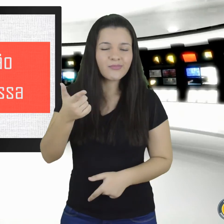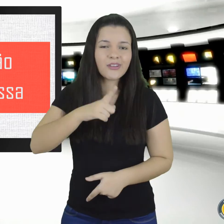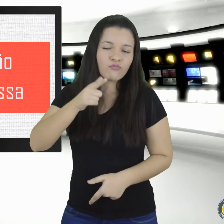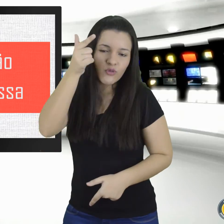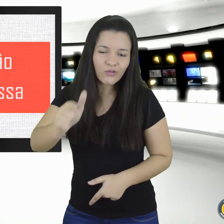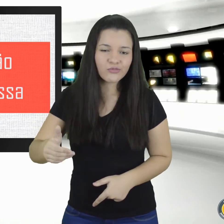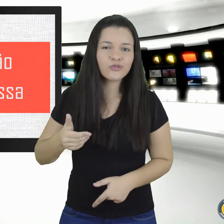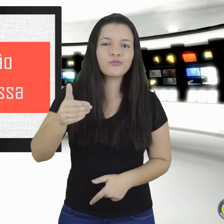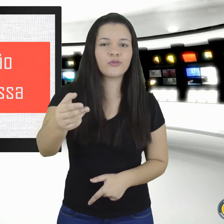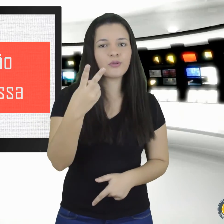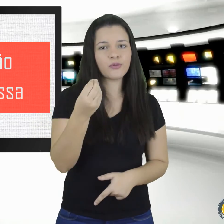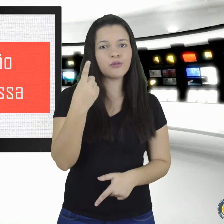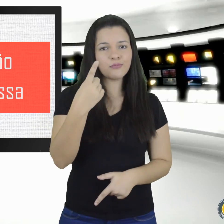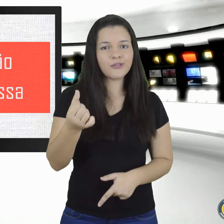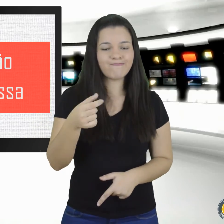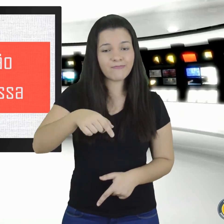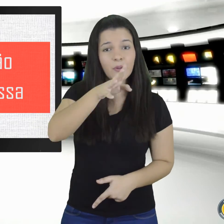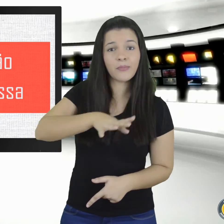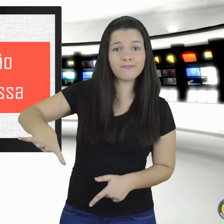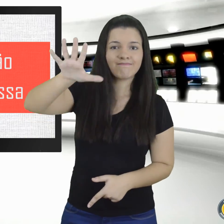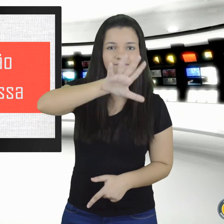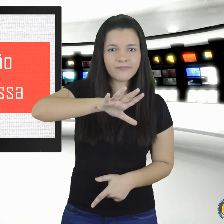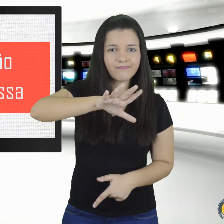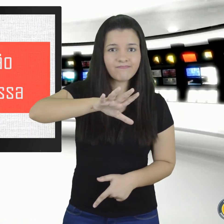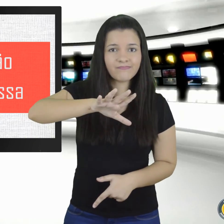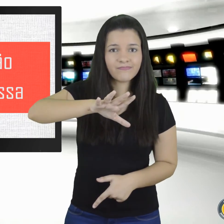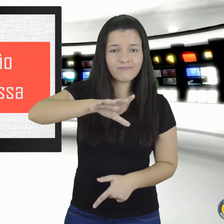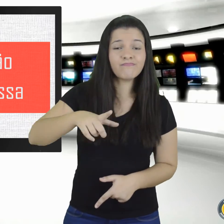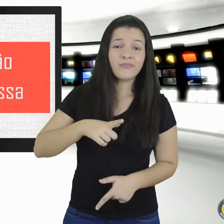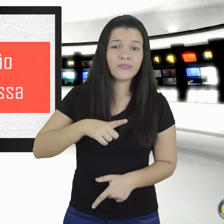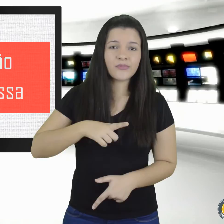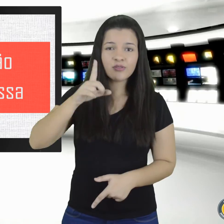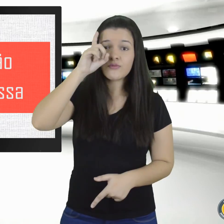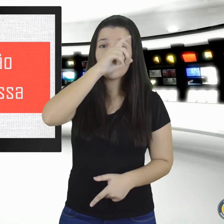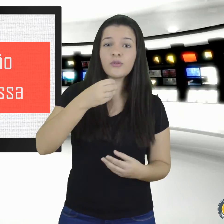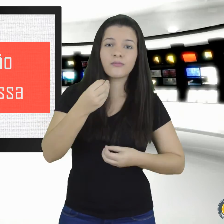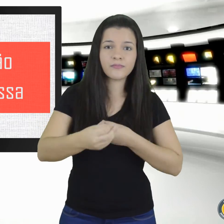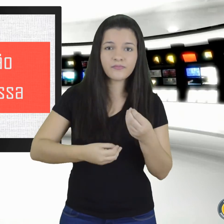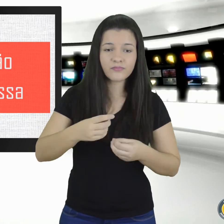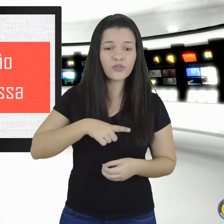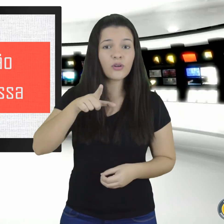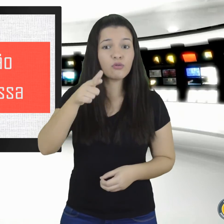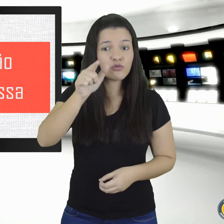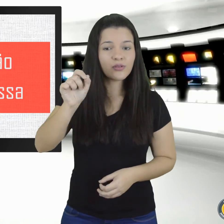as possibilidades oriundas de editais e projetos que possamos aprovar com setores